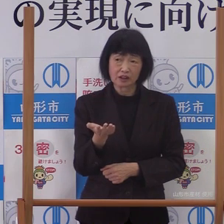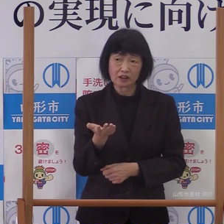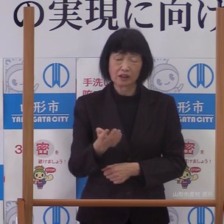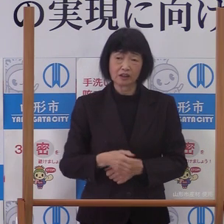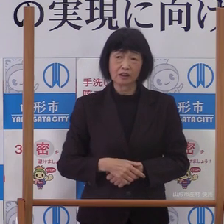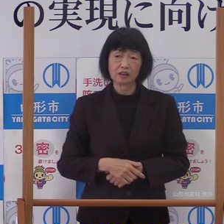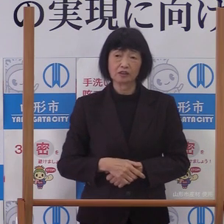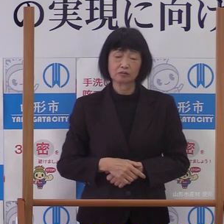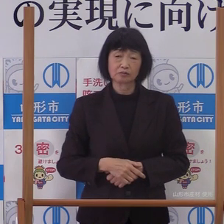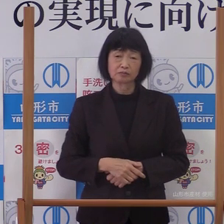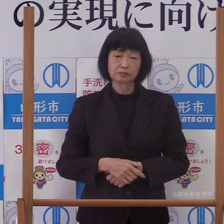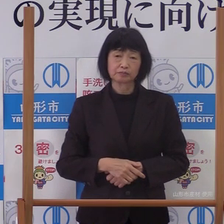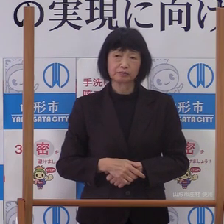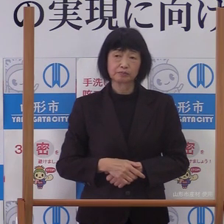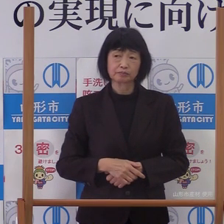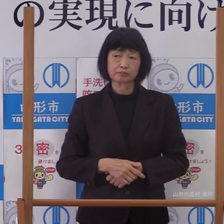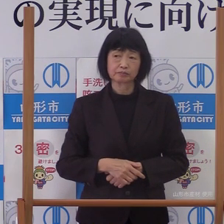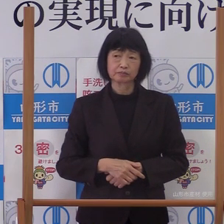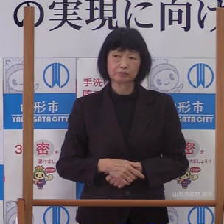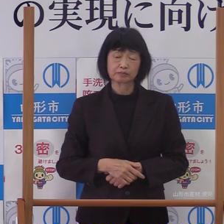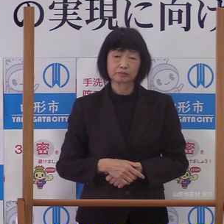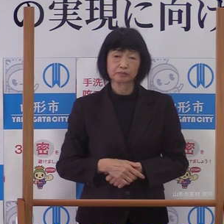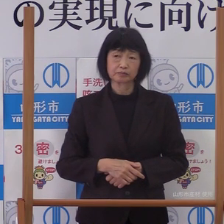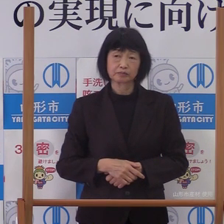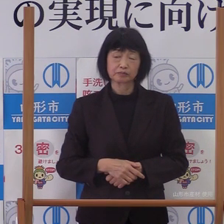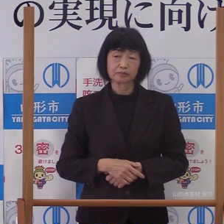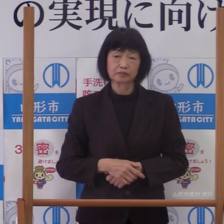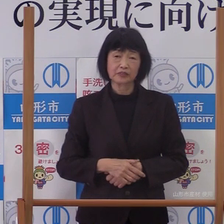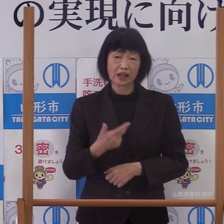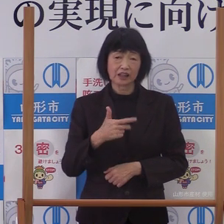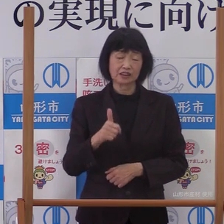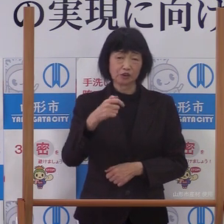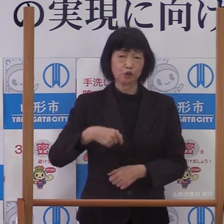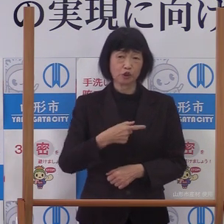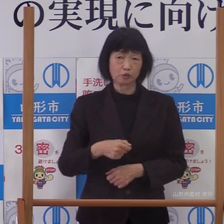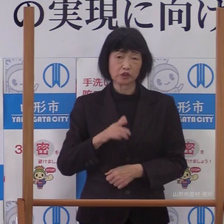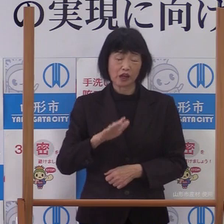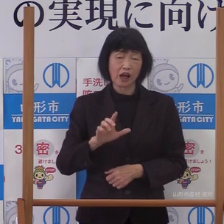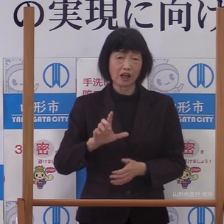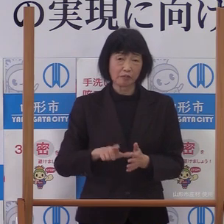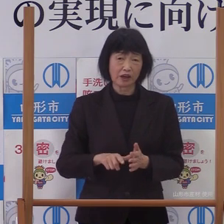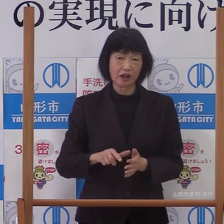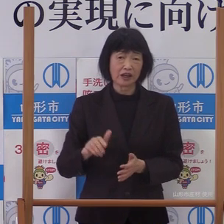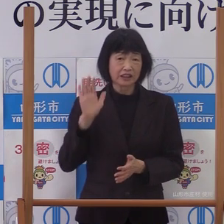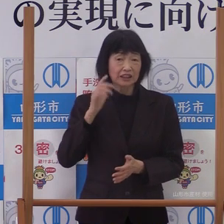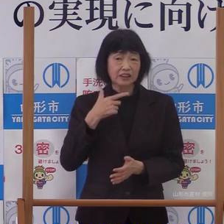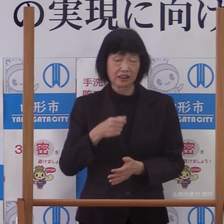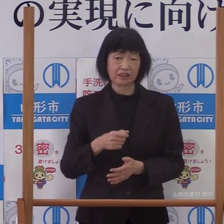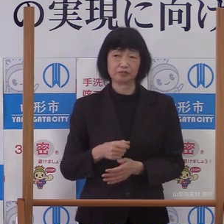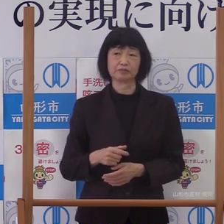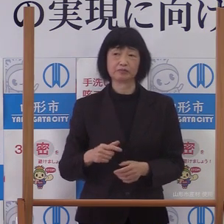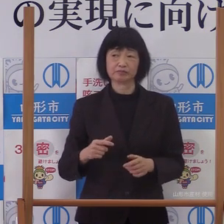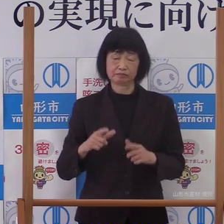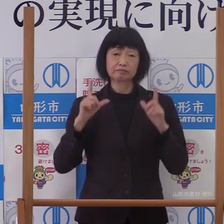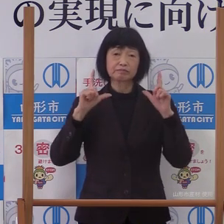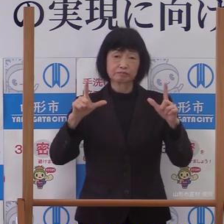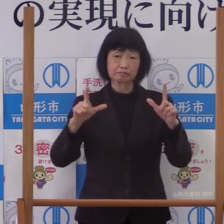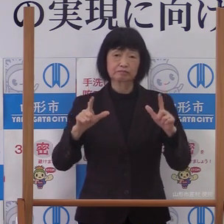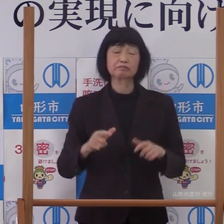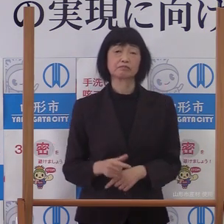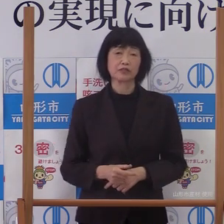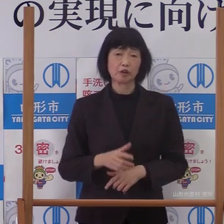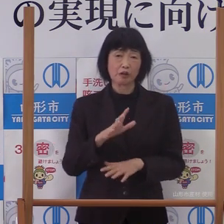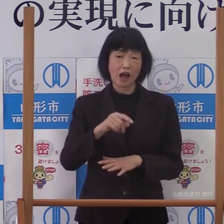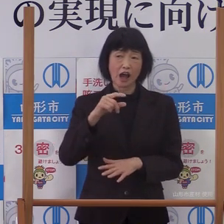でなさったのかどうなのか、もし何かこう市長の思いがありましたら。 はい、やはりこの初市はです